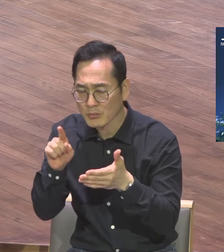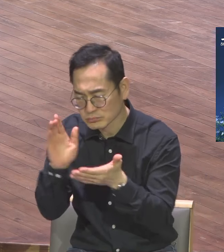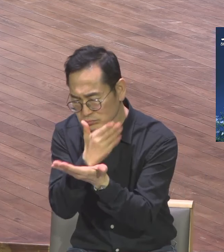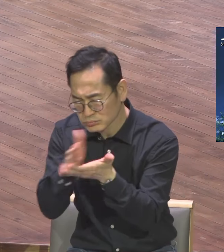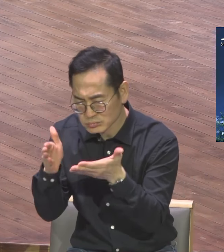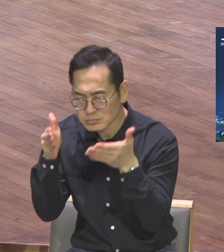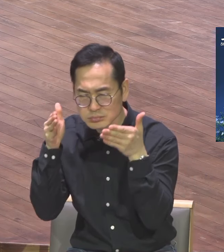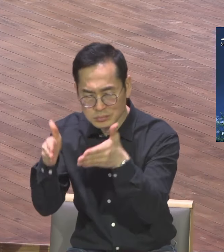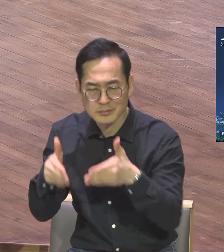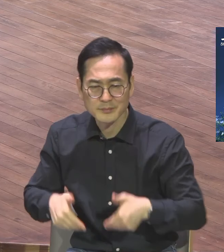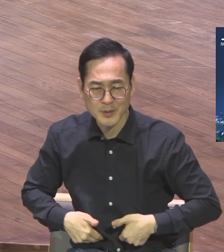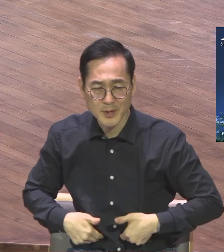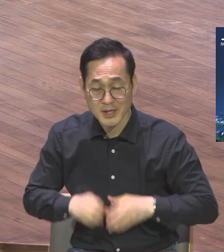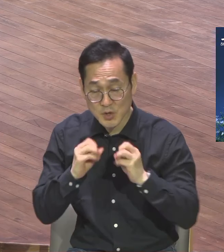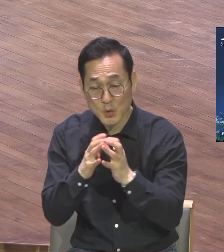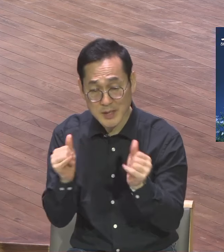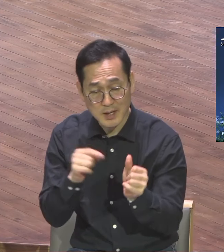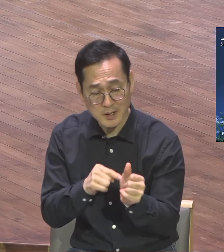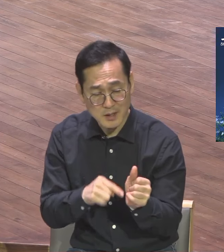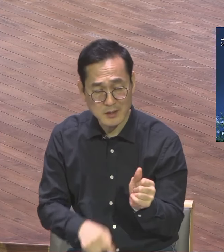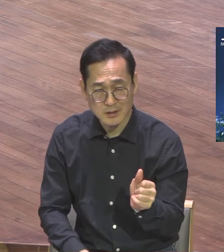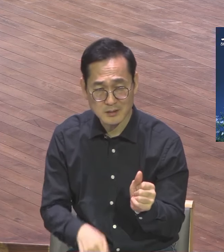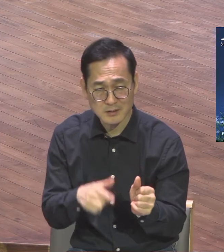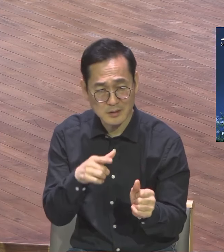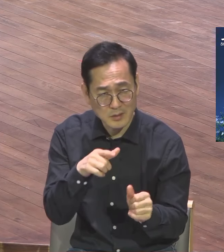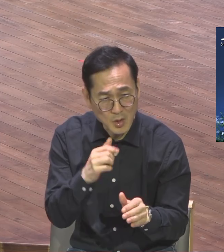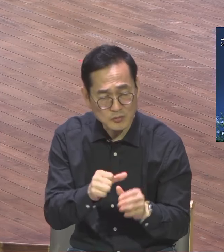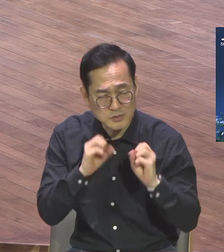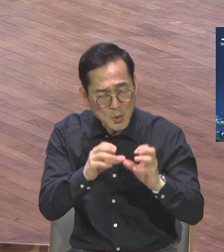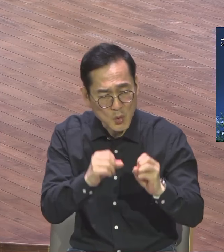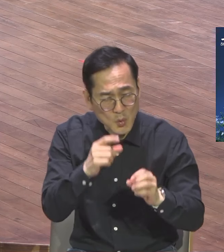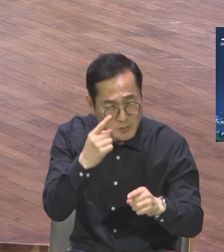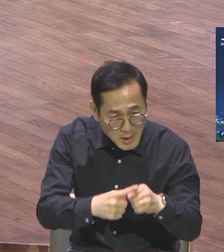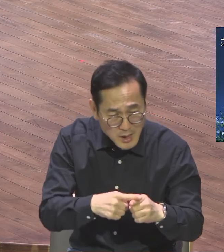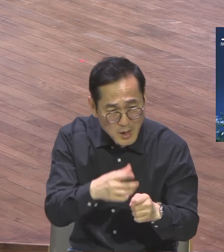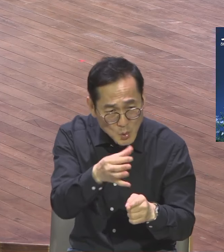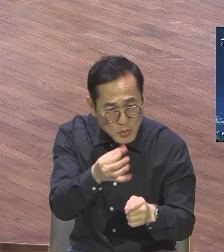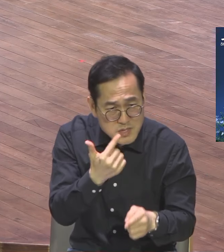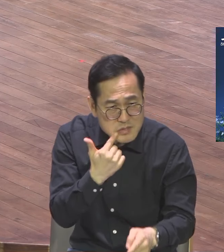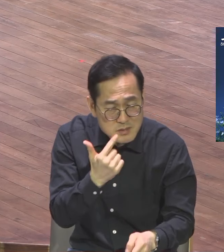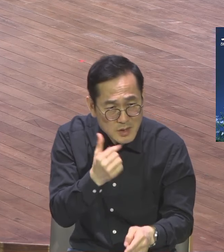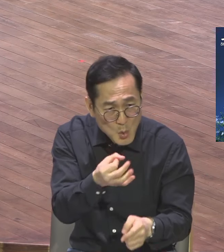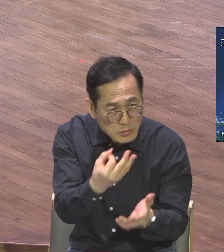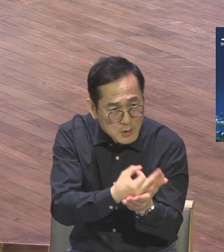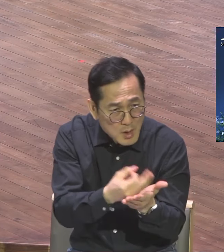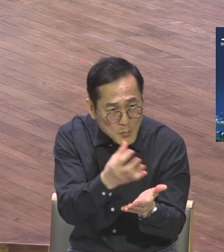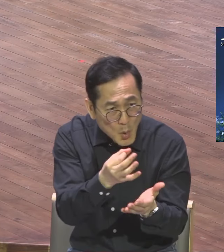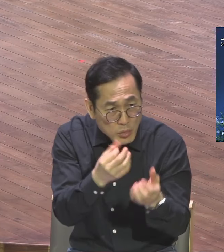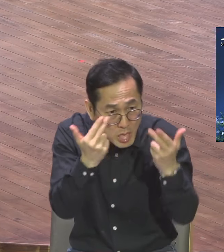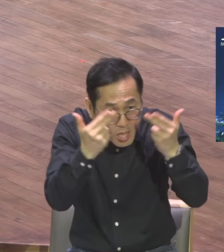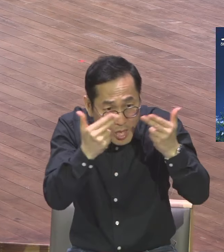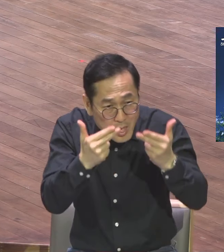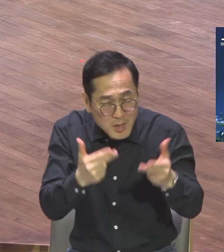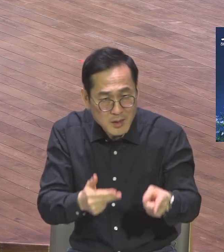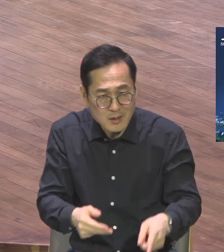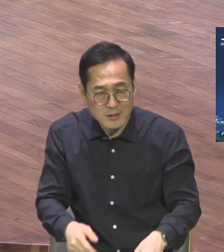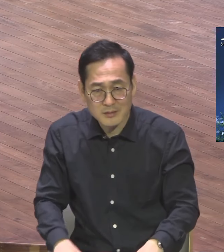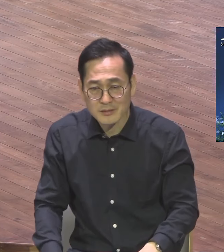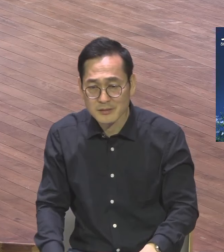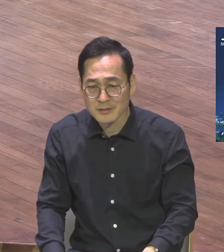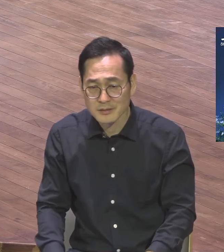어느 선교사는 선교지가가 돈맛을 봐가지고 그것 때문에 싸워가지고 하나님이 주의 이름을 세운